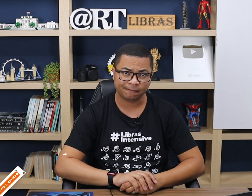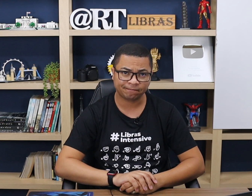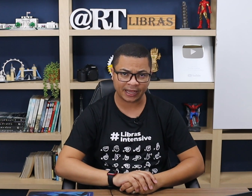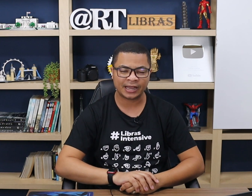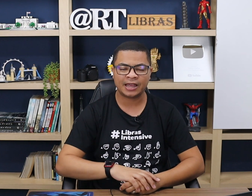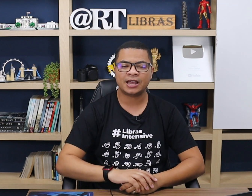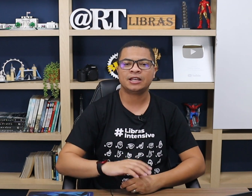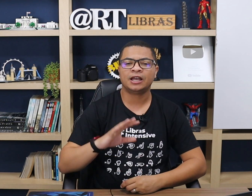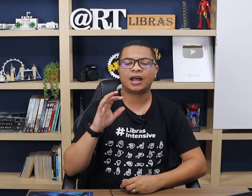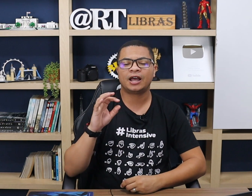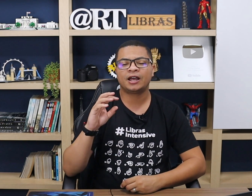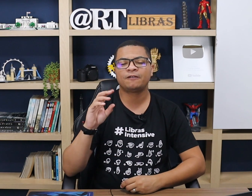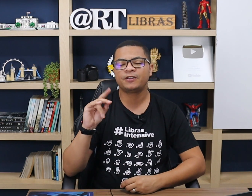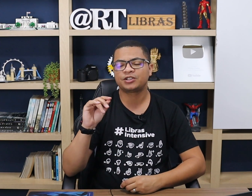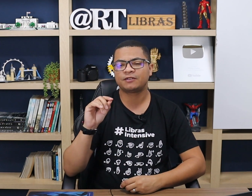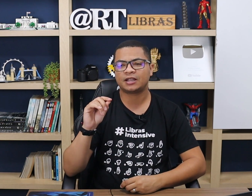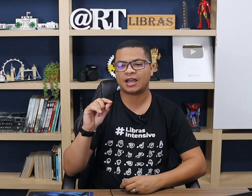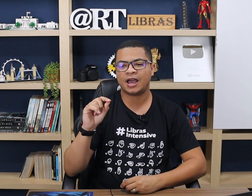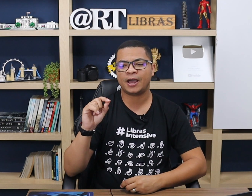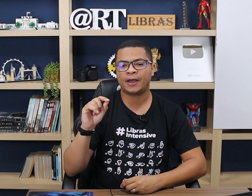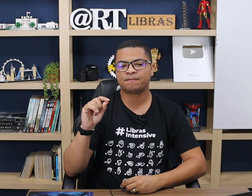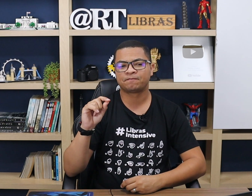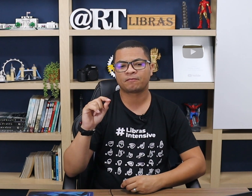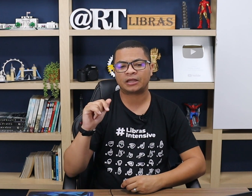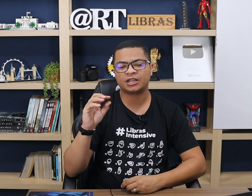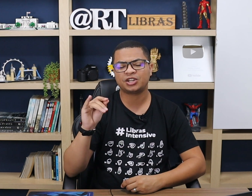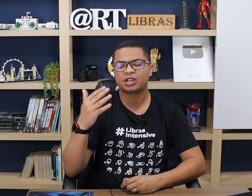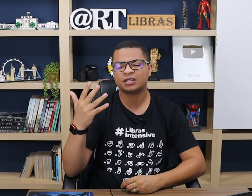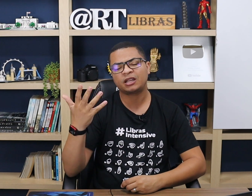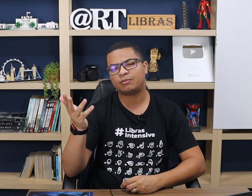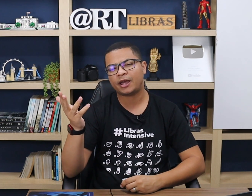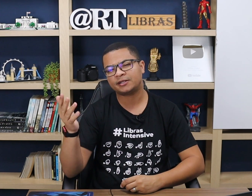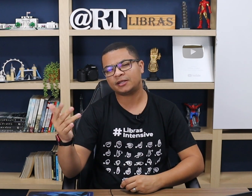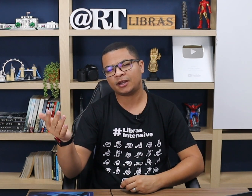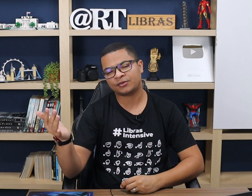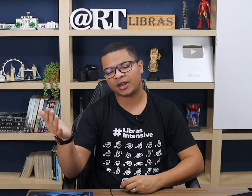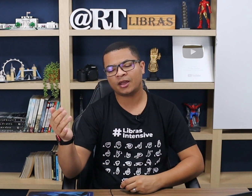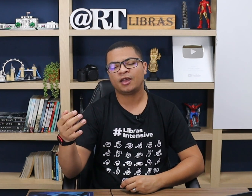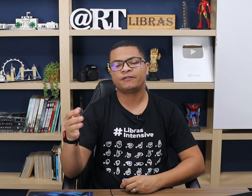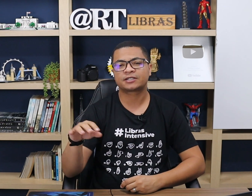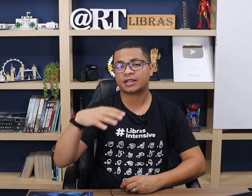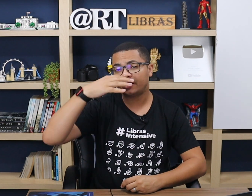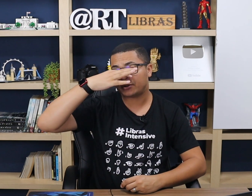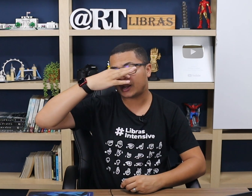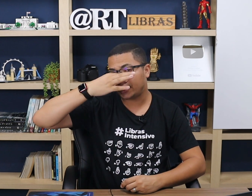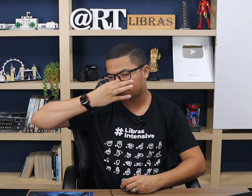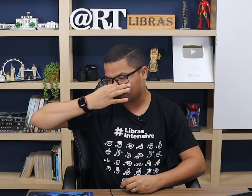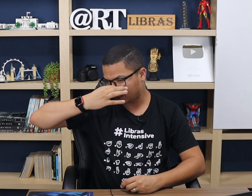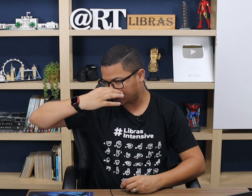né finge que você tá tem gente que o nariz assim né não sei por isso que você tá limpando o nariz